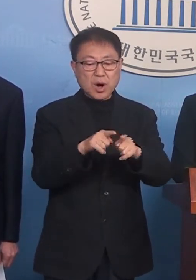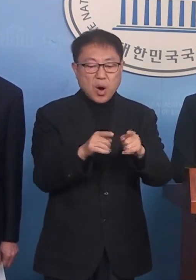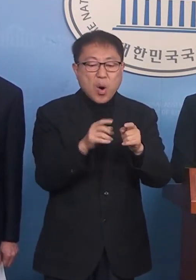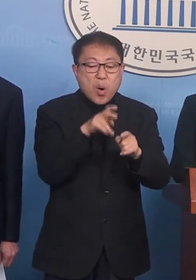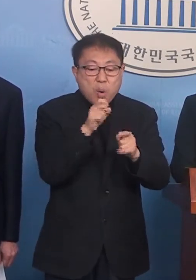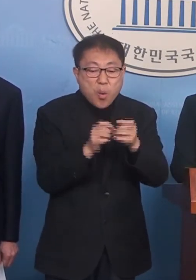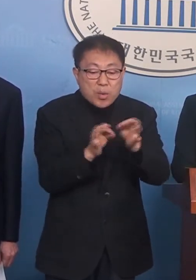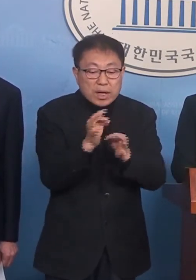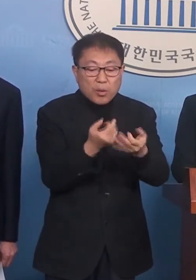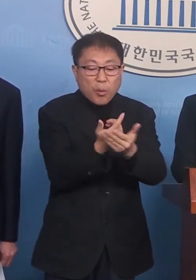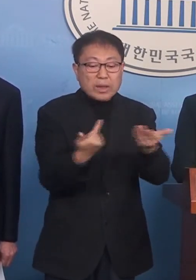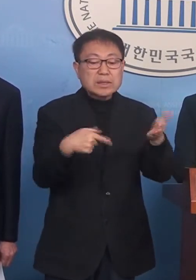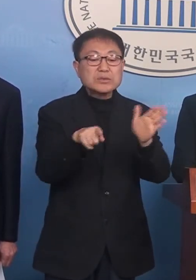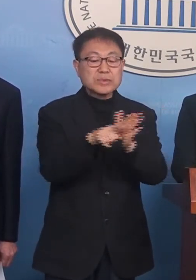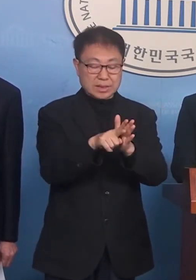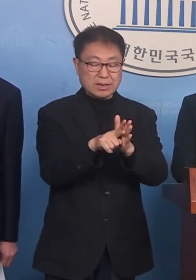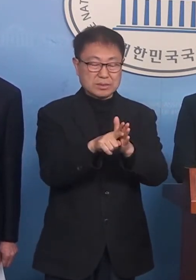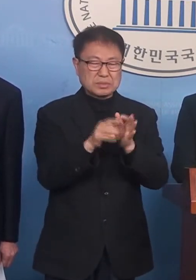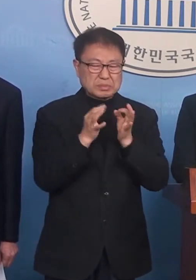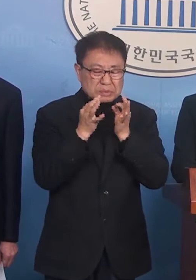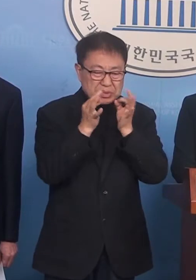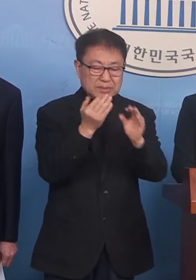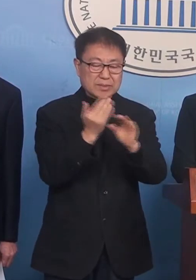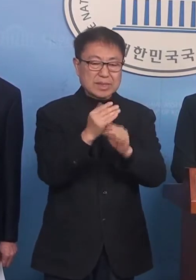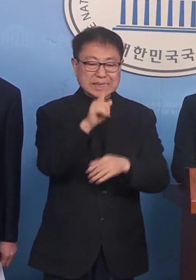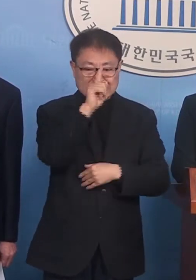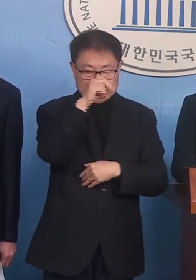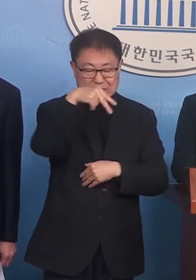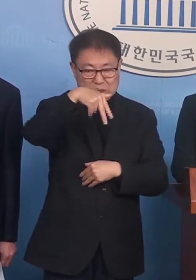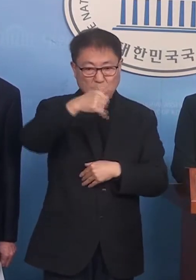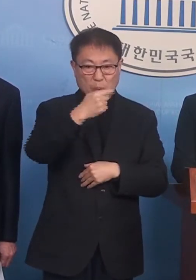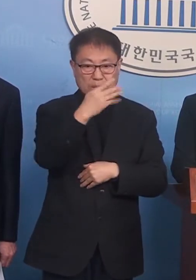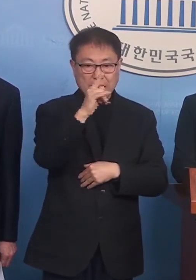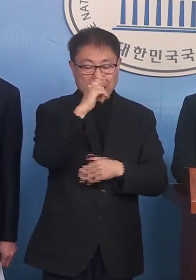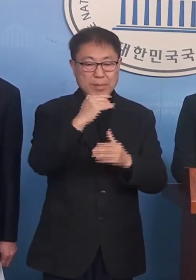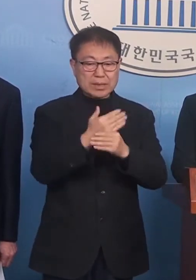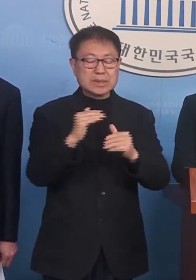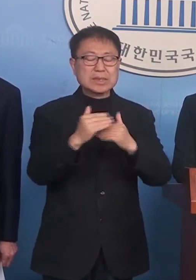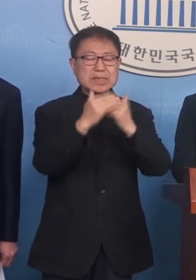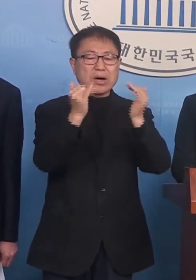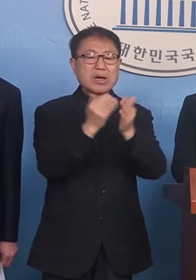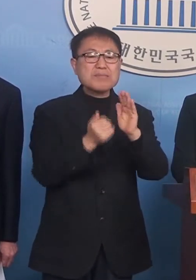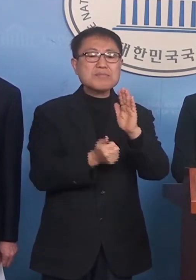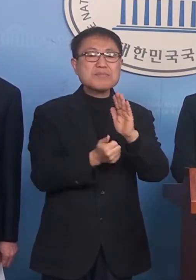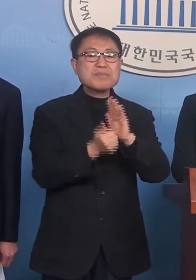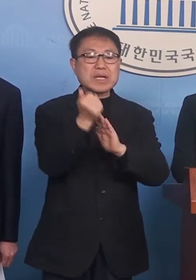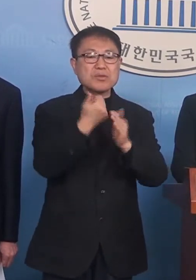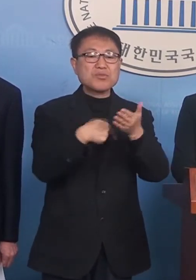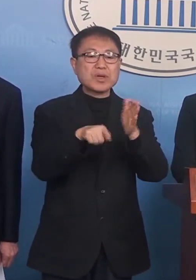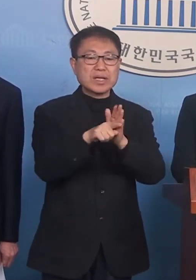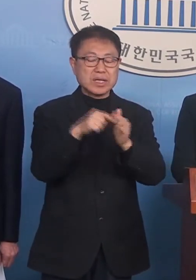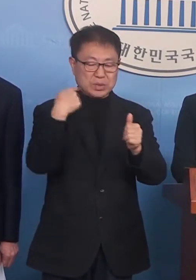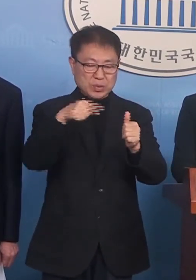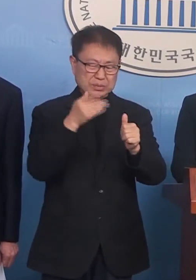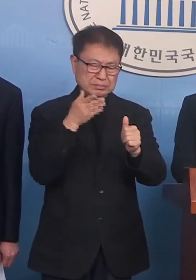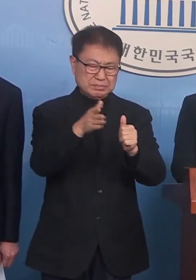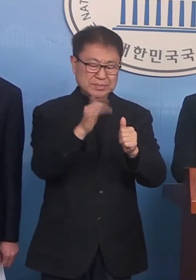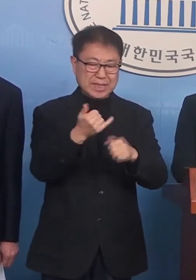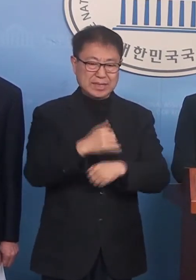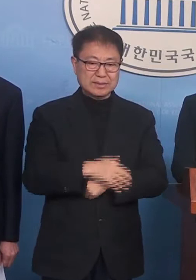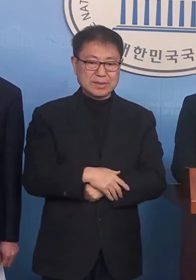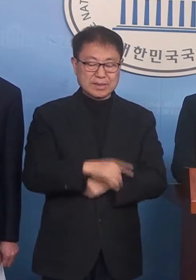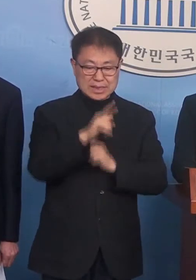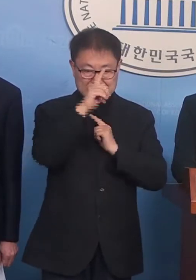골목상권 활성화를 위해 노력해왔습니다. 이종태 박사는 우리 사회의 미래를 만들 교육 전문가십니다.